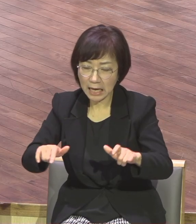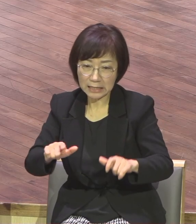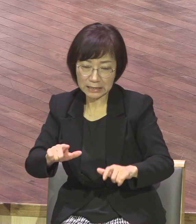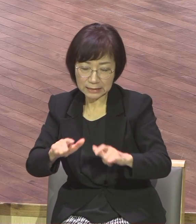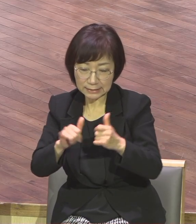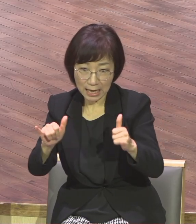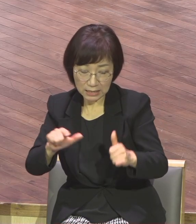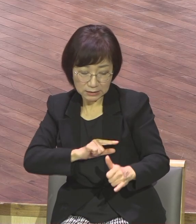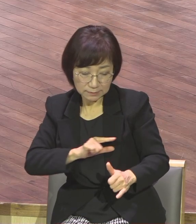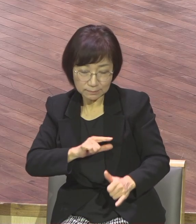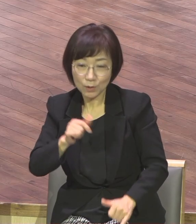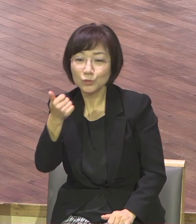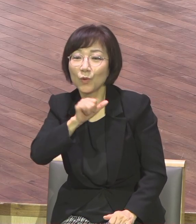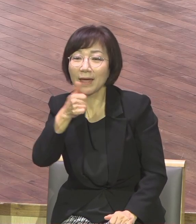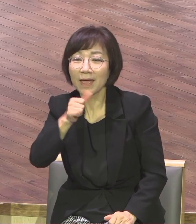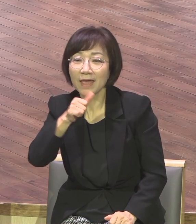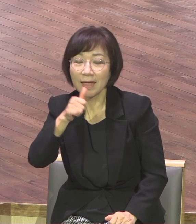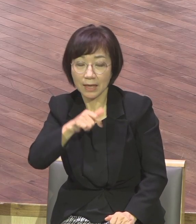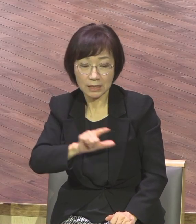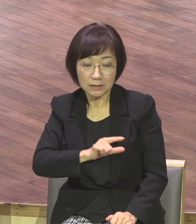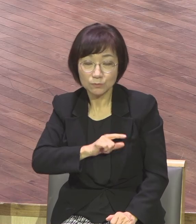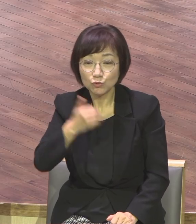그 사람이 바로 두기고입니다.